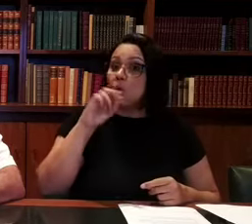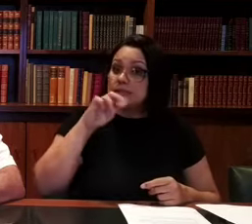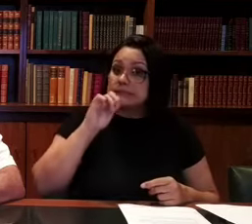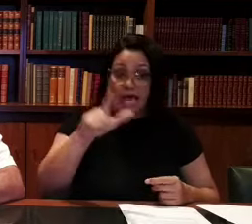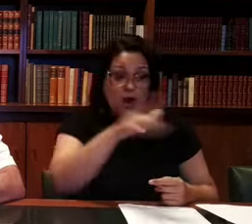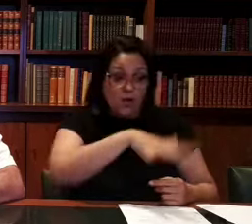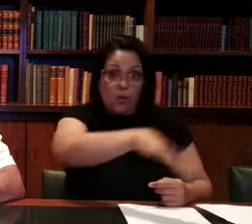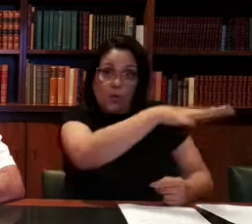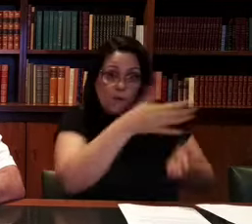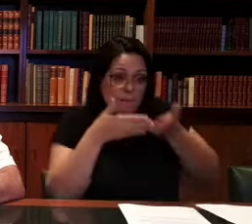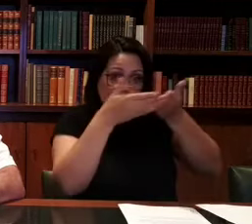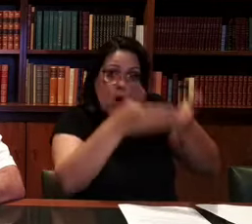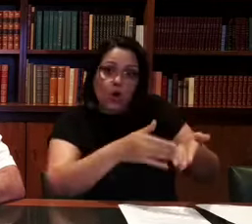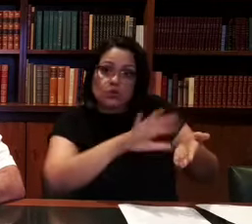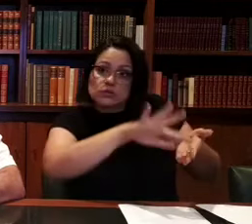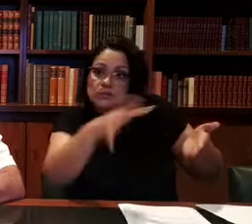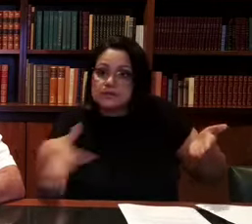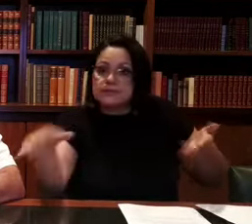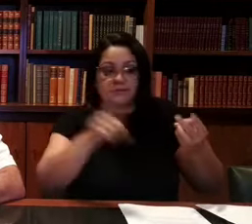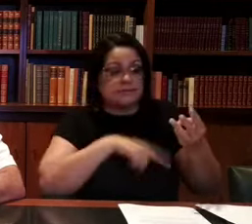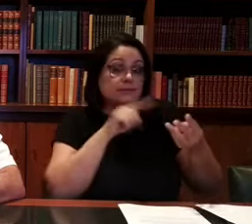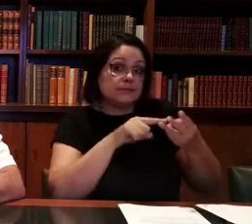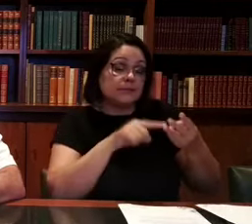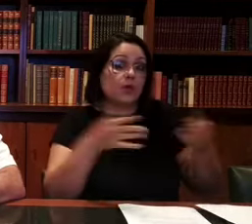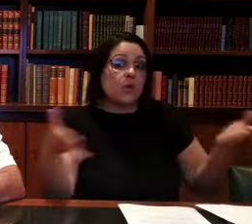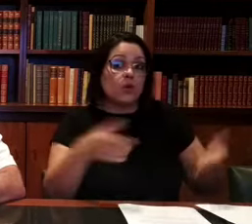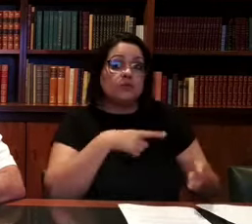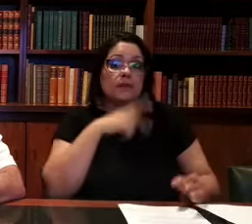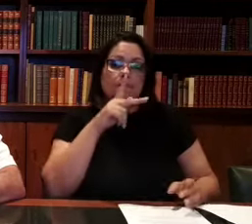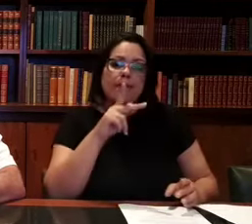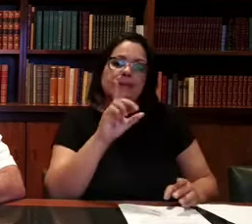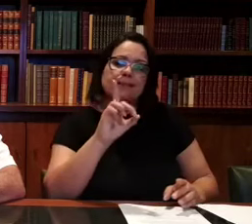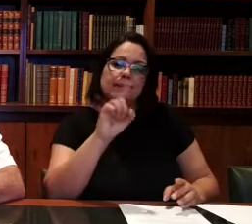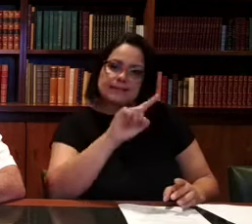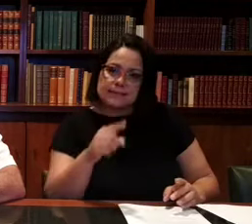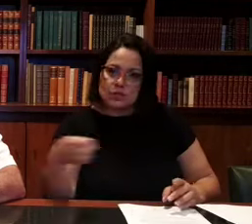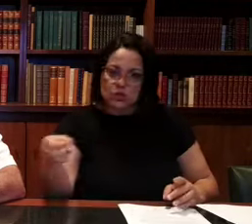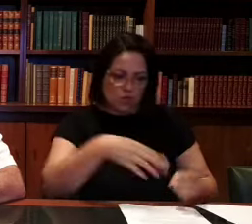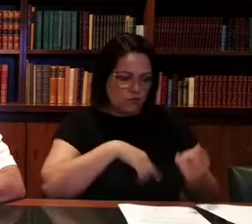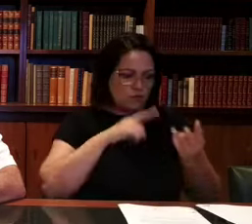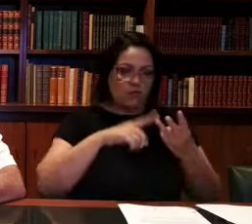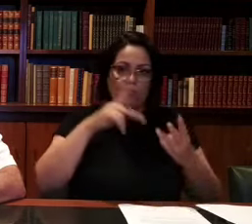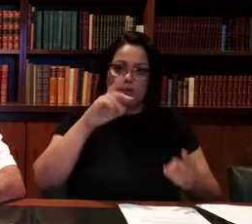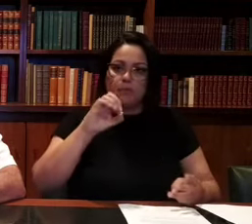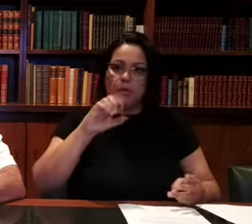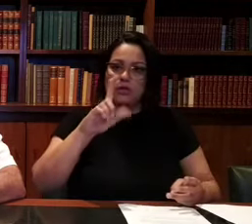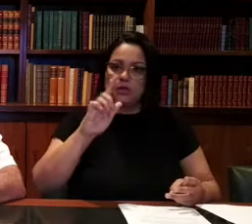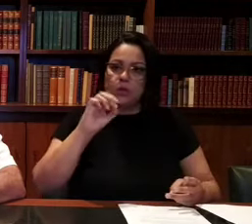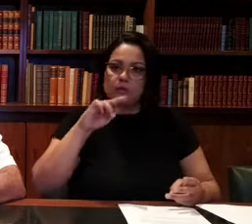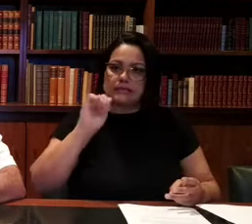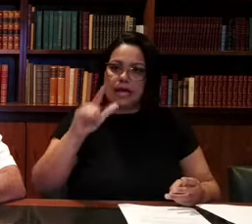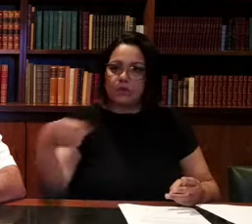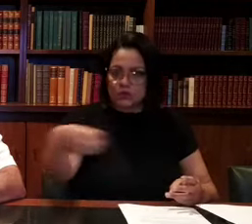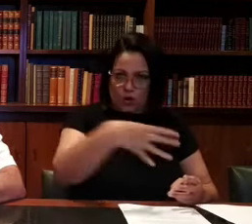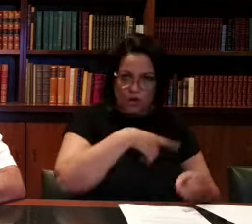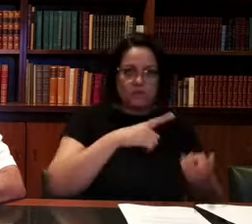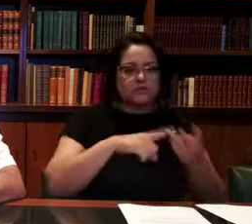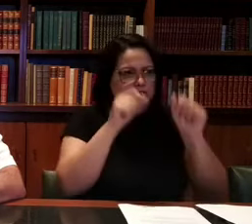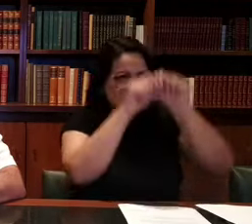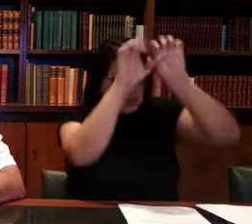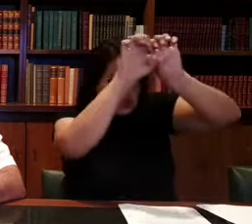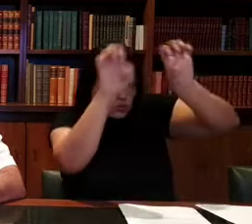novo plano de zoneamento então o Santos tem hoje presente novo tem poligonal Nova estruturamos Então